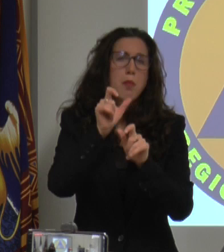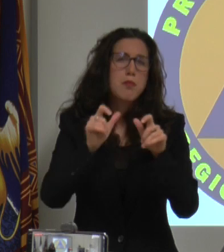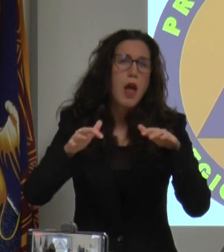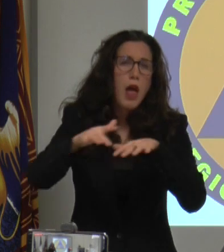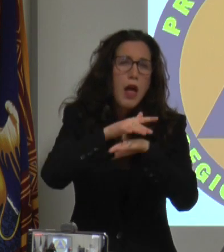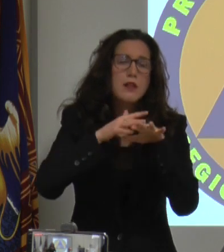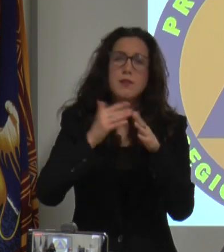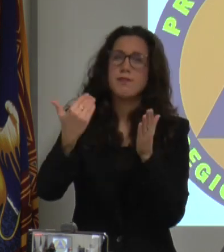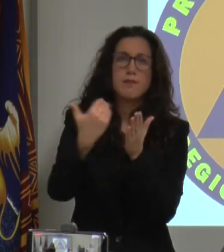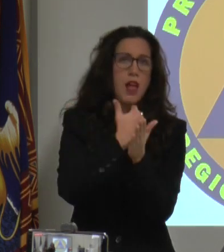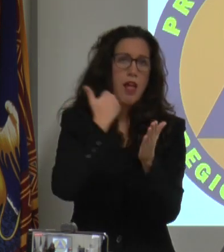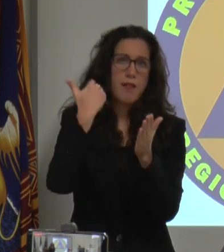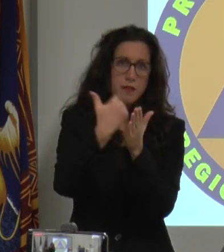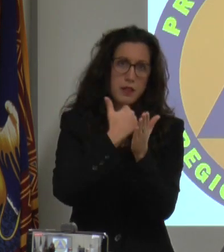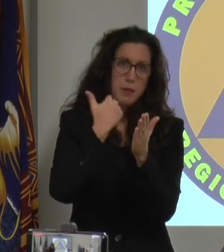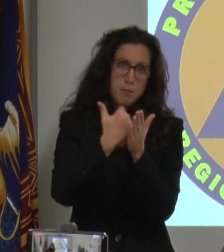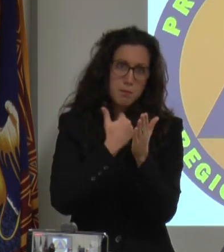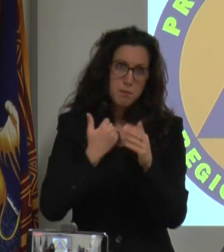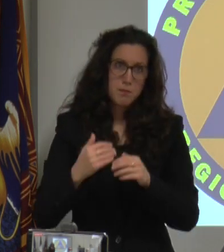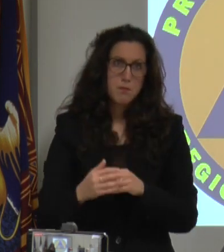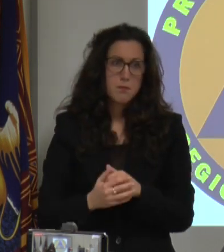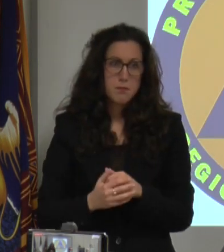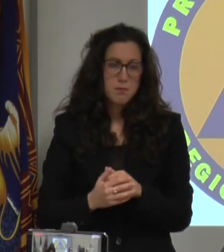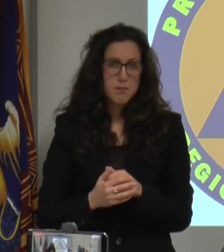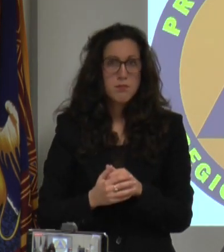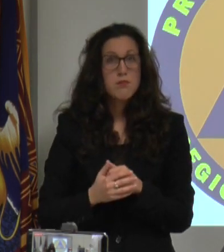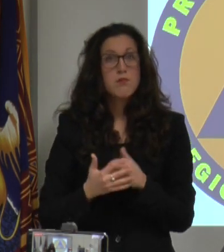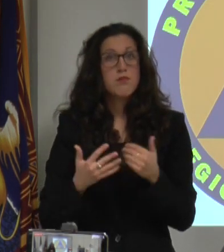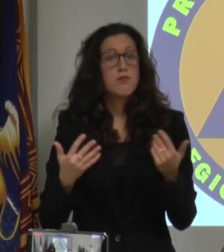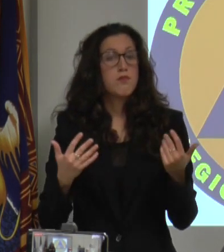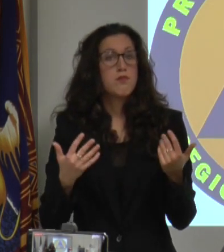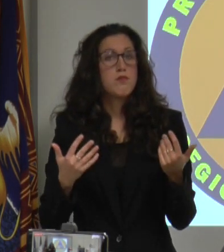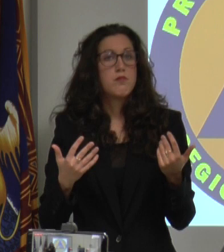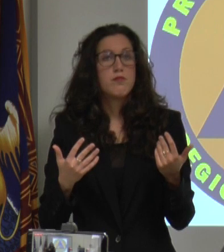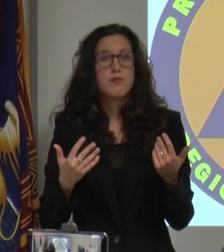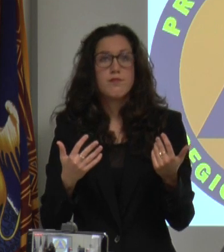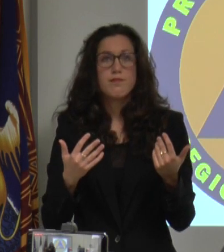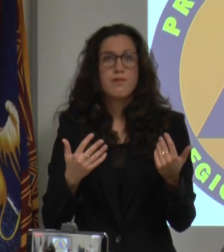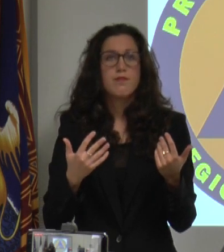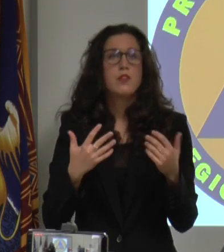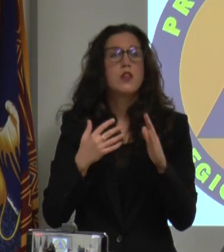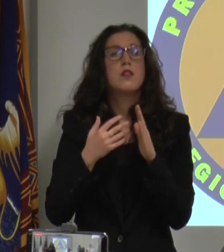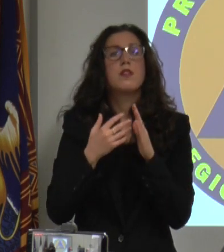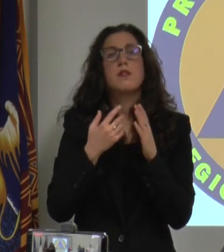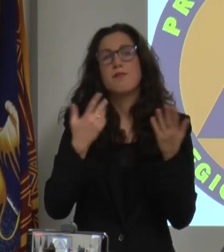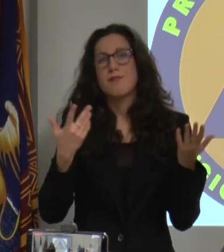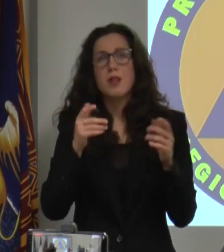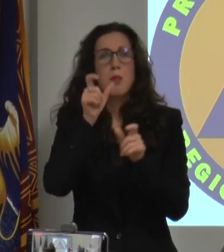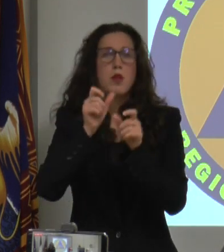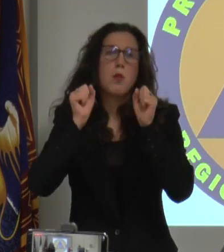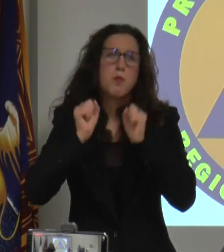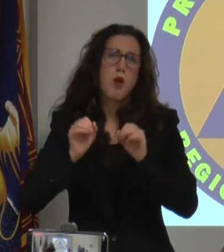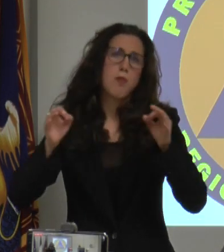fondamentalmente ti dice se vuoi passeggiare farti la passeggiata fra attività motoria non andare in centro